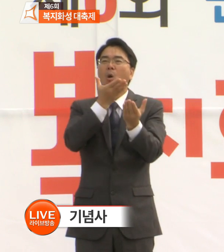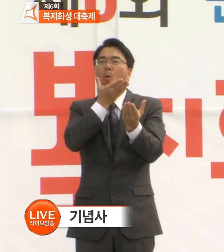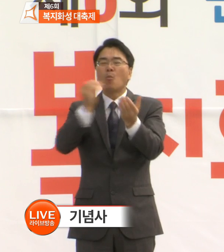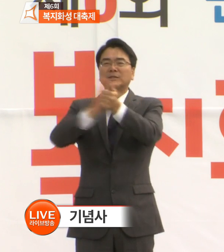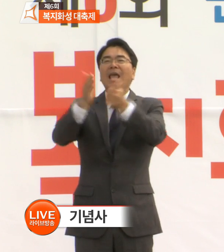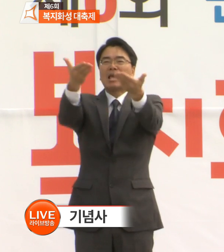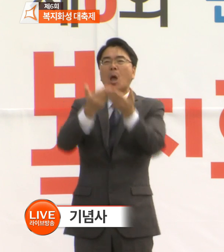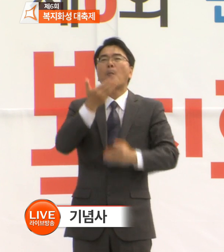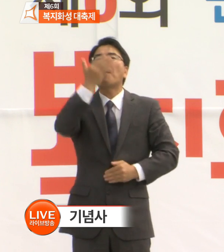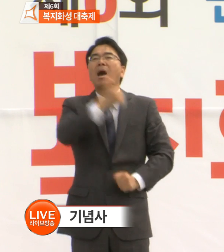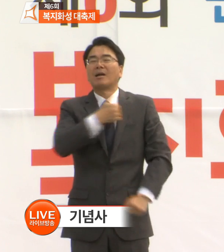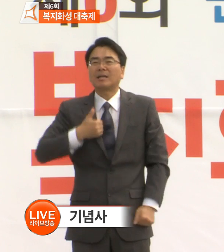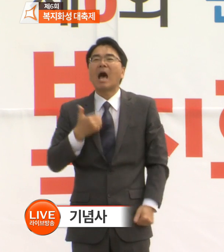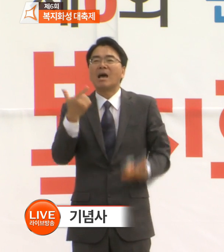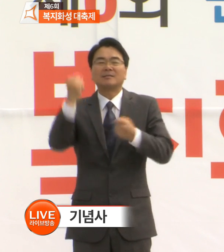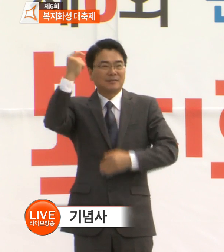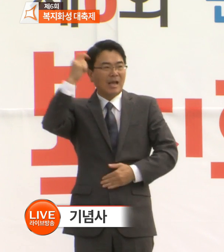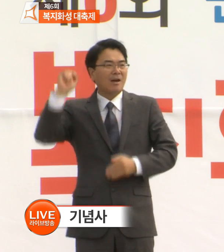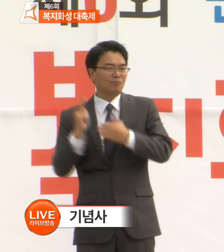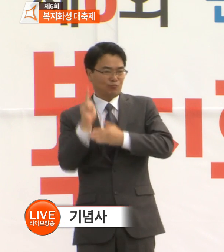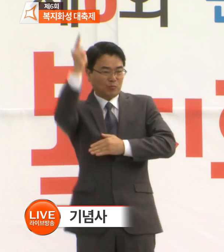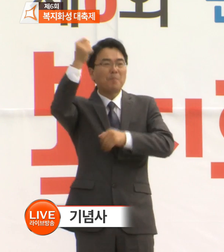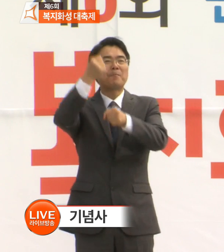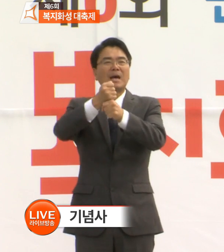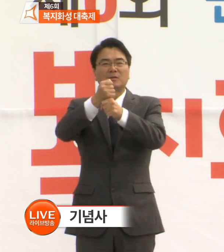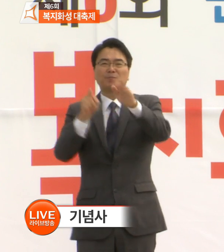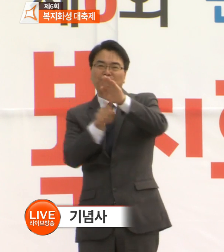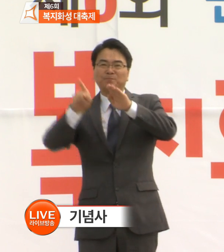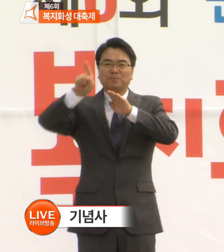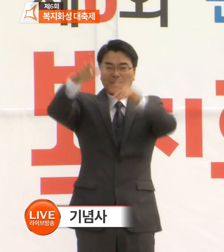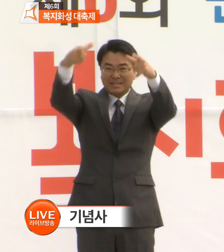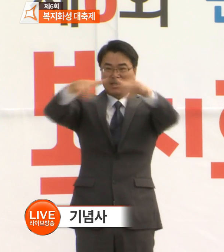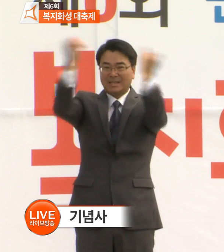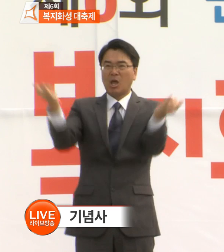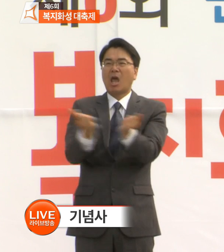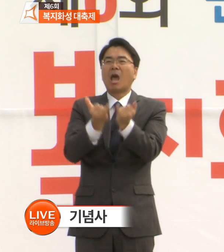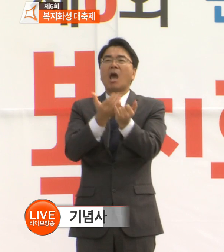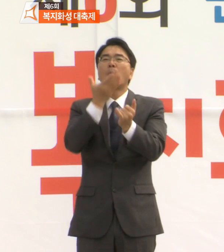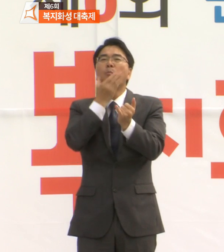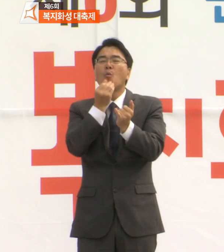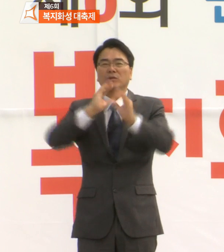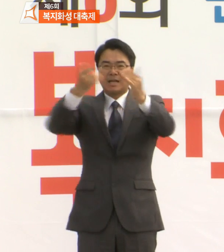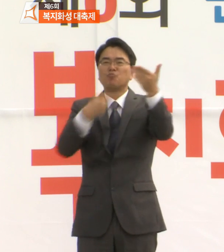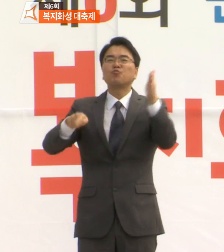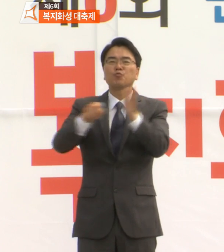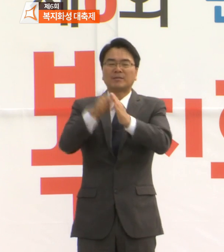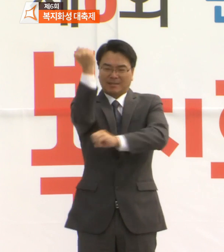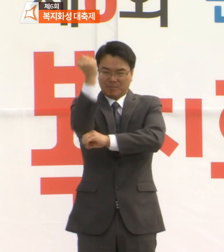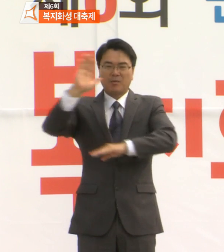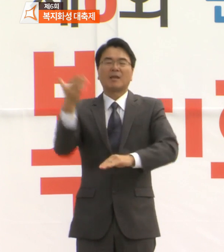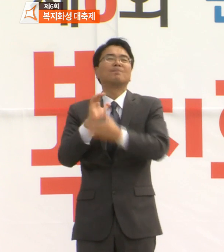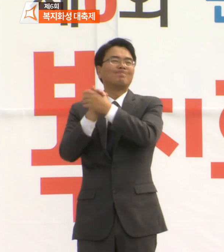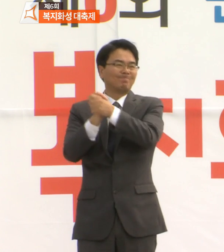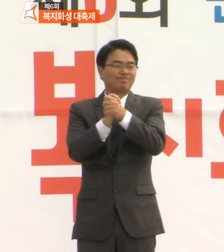수혜자가 될 수 있다는 의식을 고취하며 선진지역 사회 복지로 나아가는 토대가 되기를